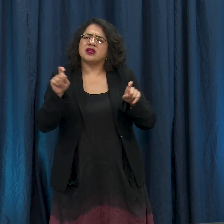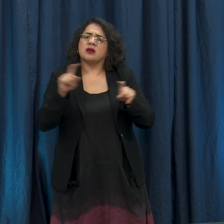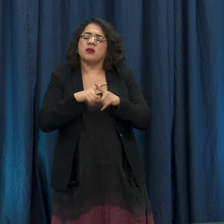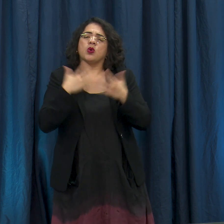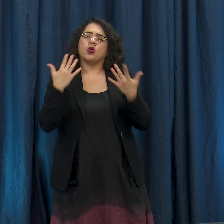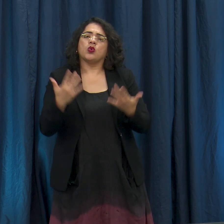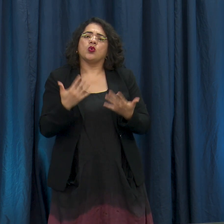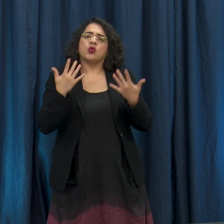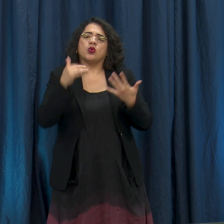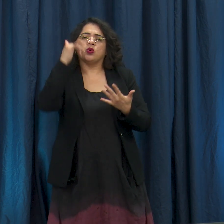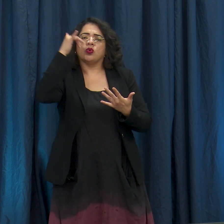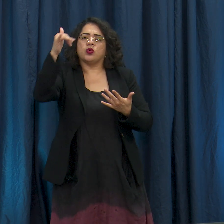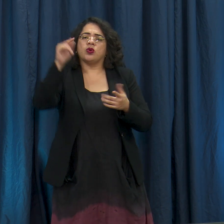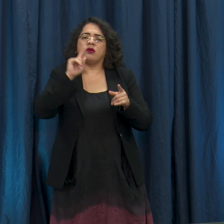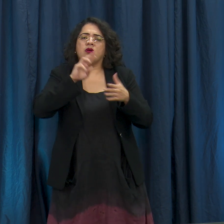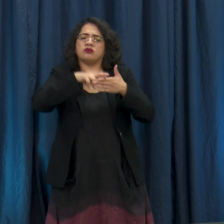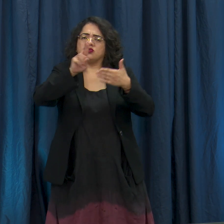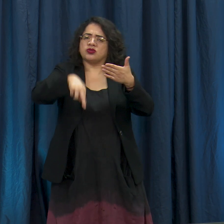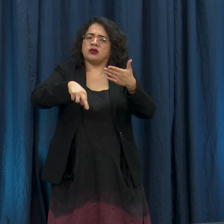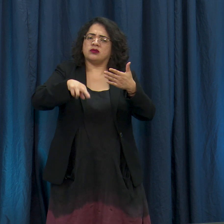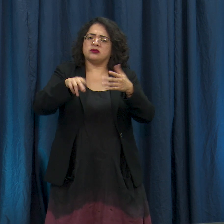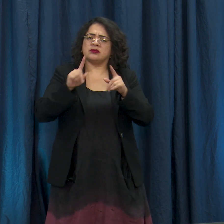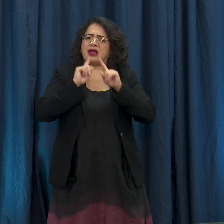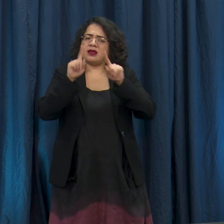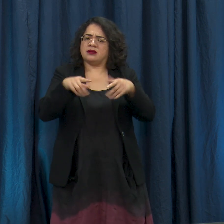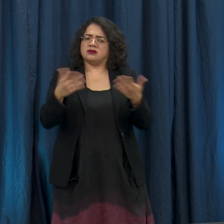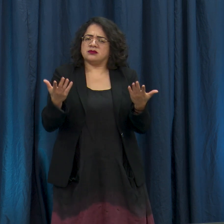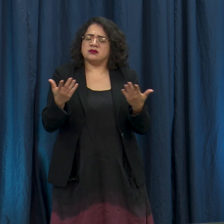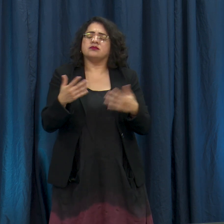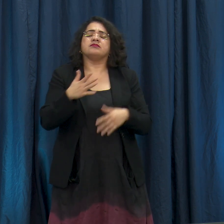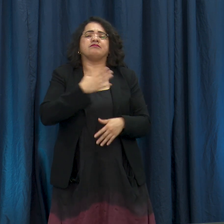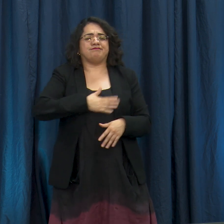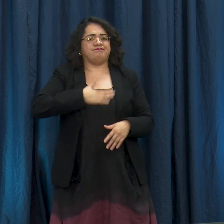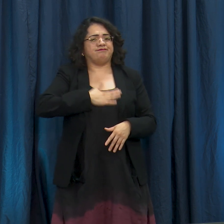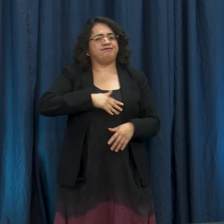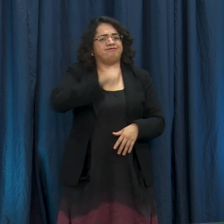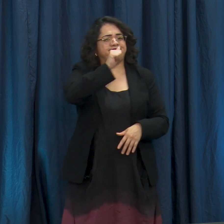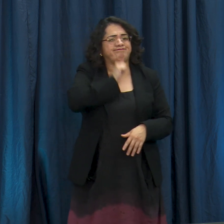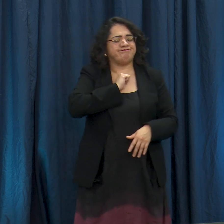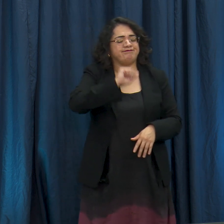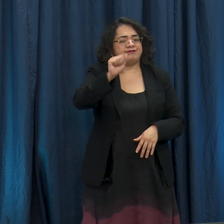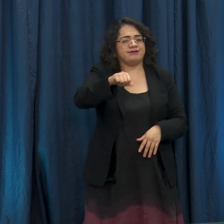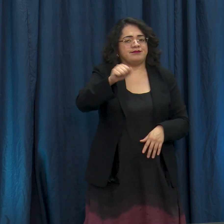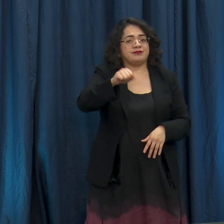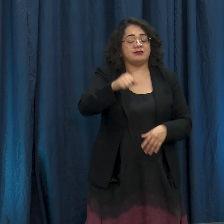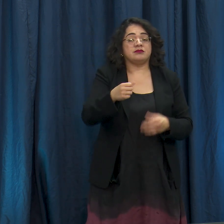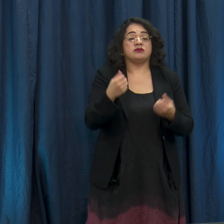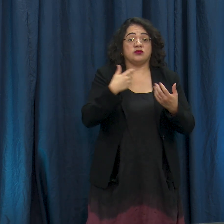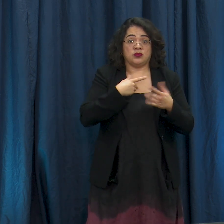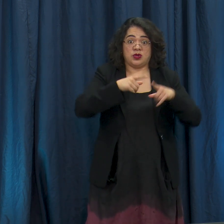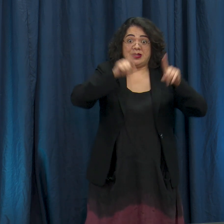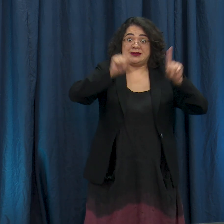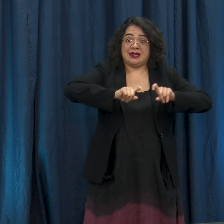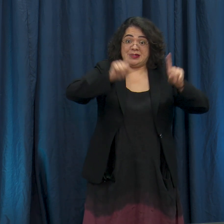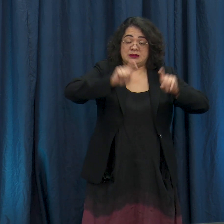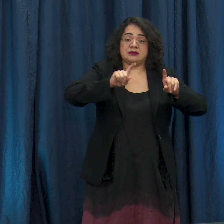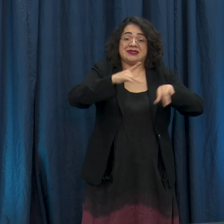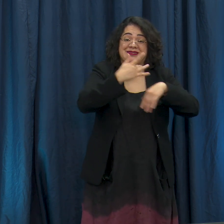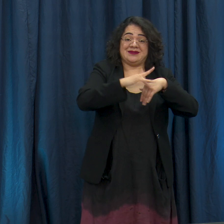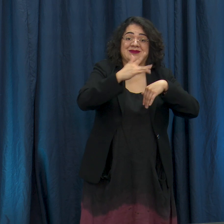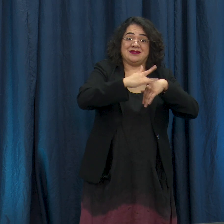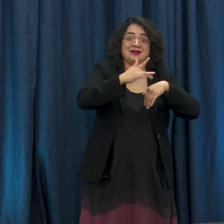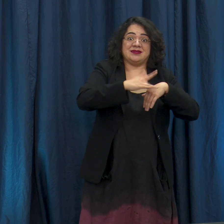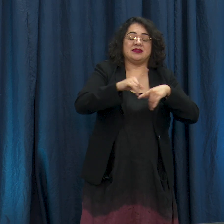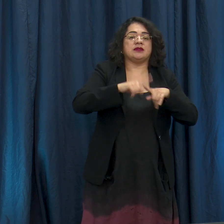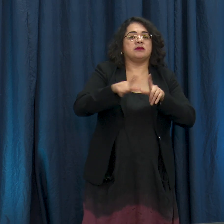esperando los resultados. Queremos pedirles que por favor tengan paciencia. Con el gran número de pruebas también ha aumentado